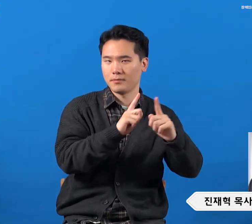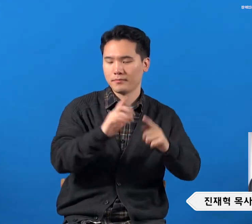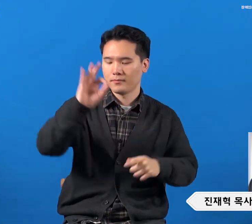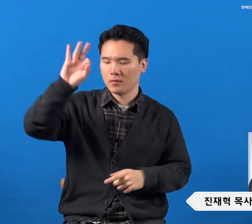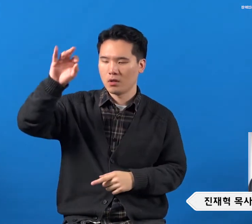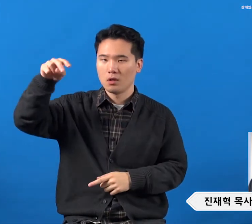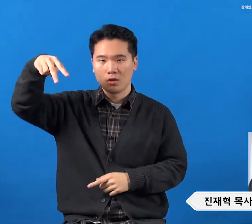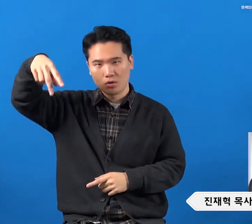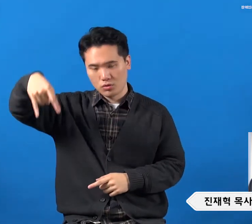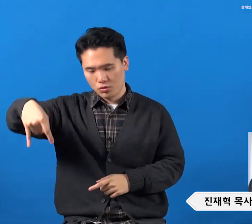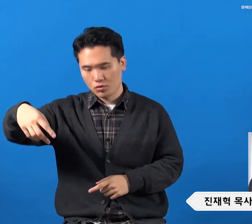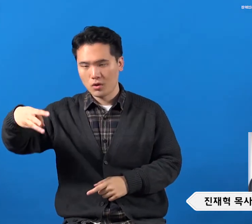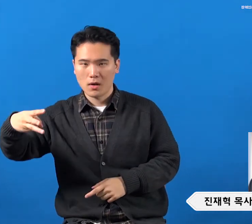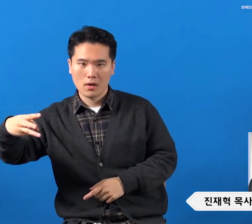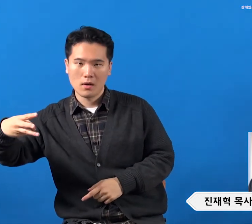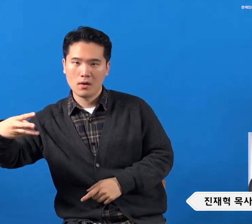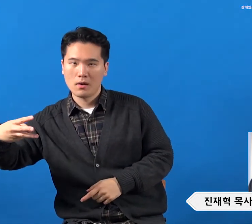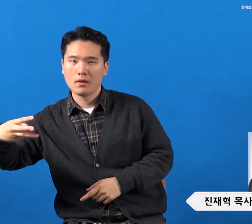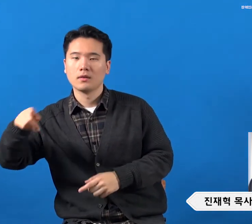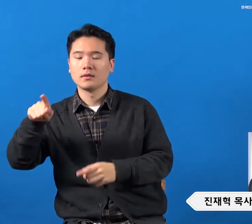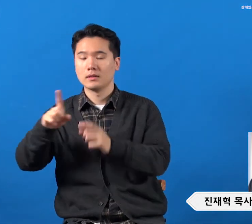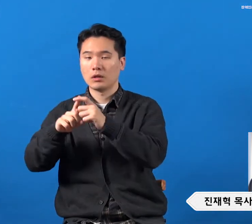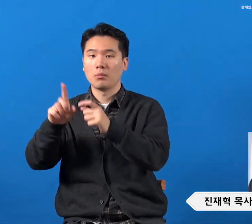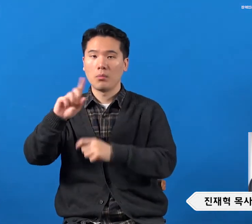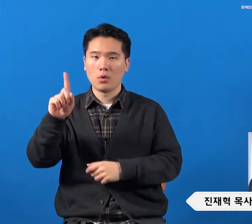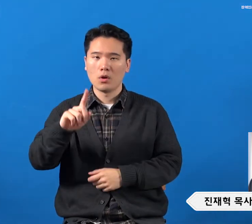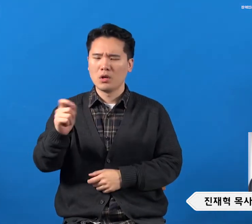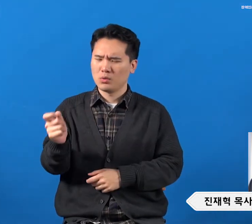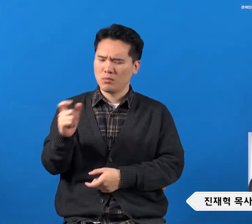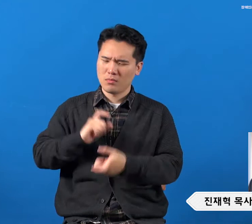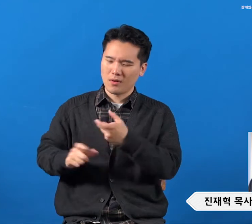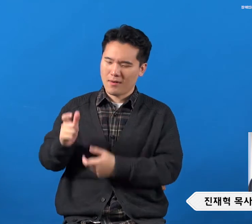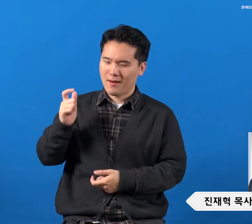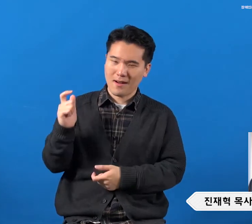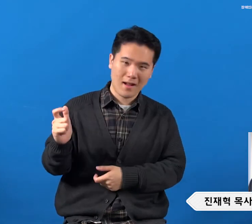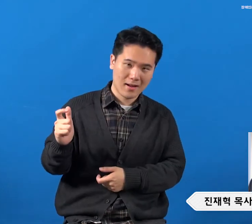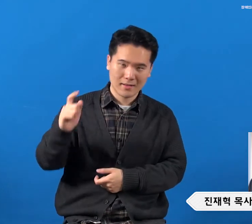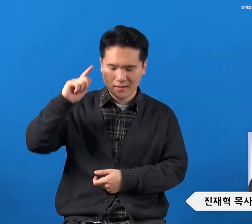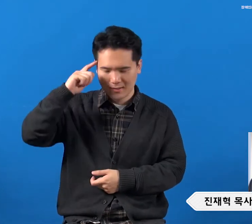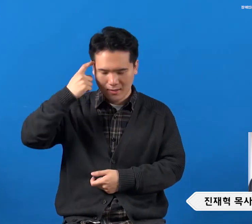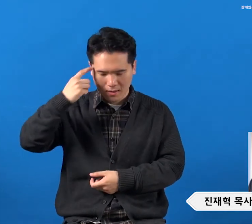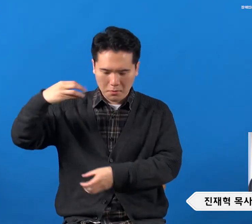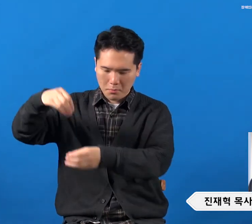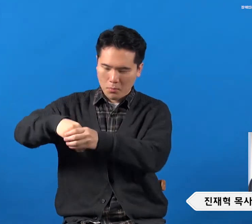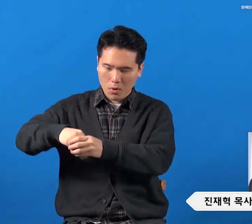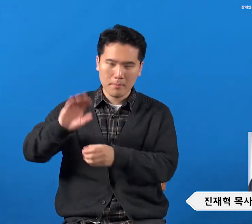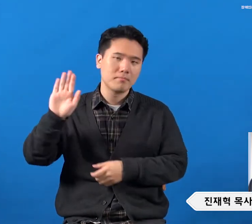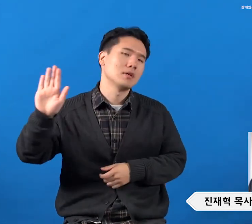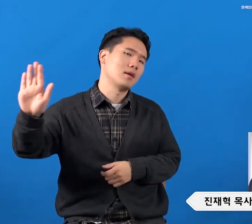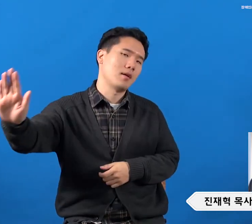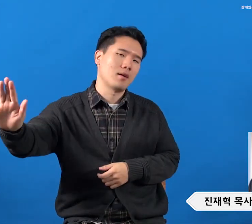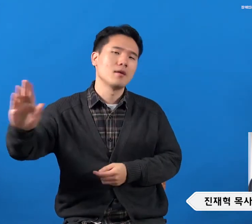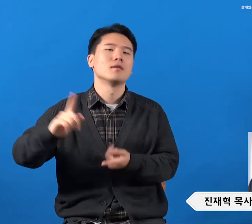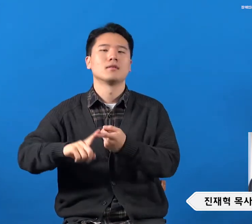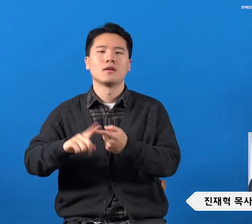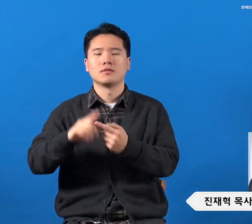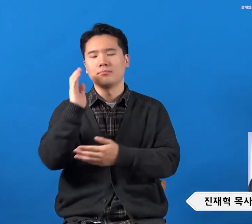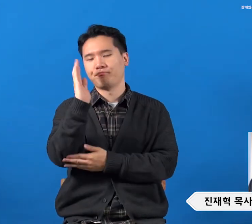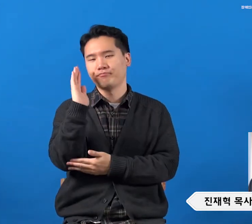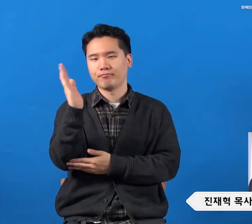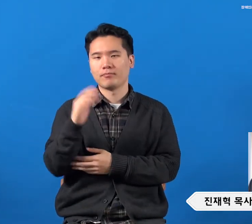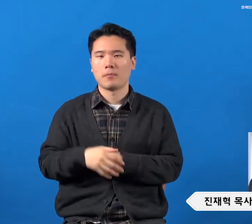자연적인 미래뿐만이 아니라 좀 더 강한 의지가 실려있는 미래를 이야기합니다. So